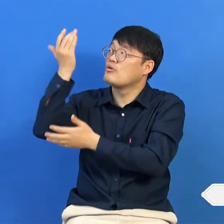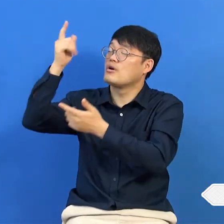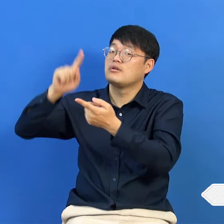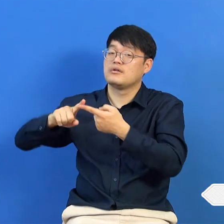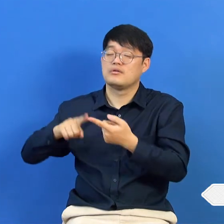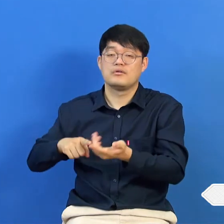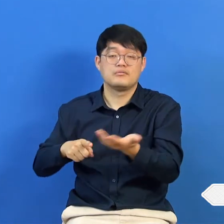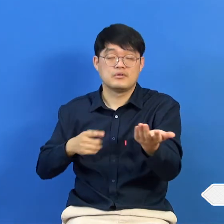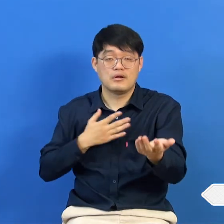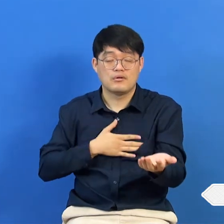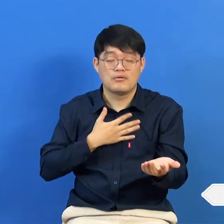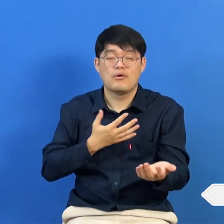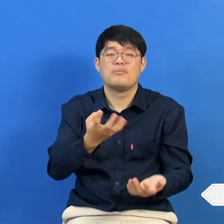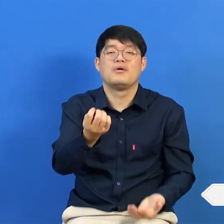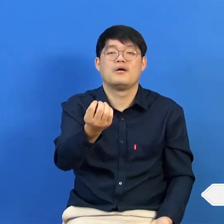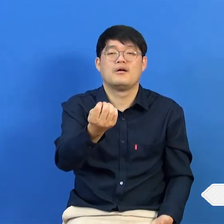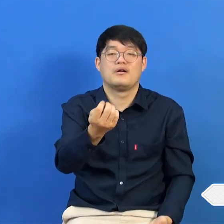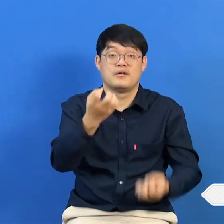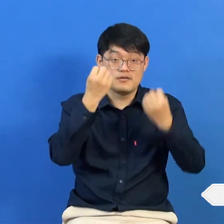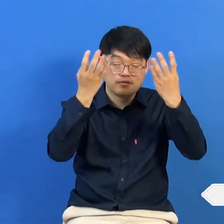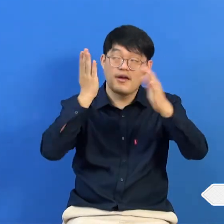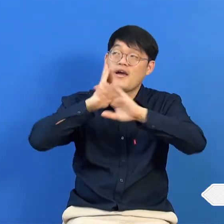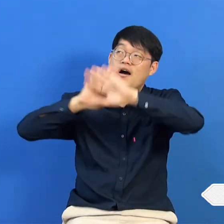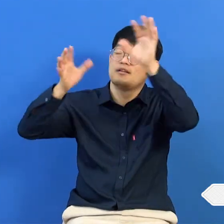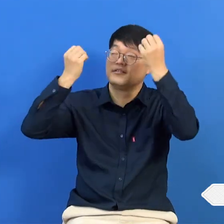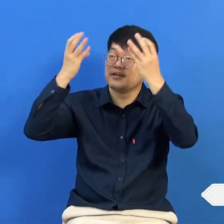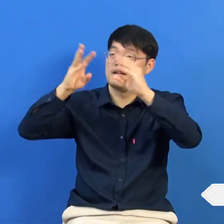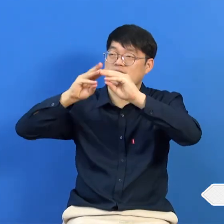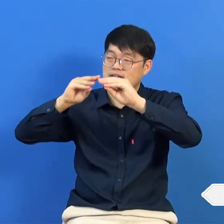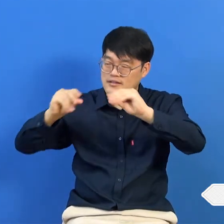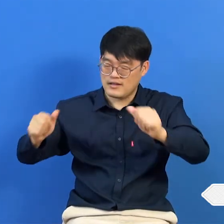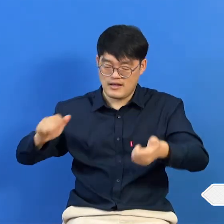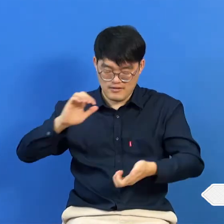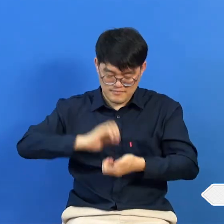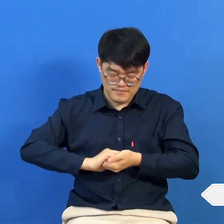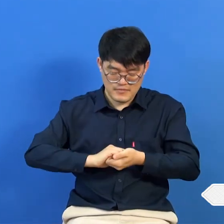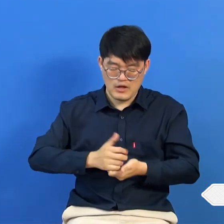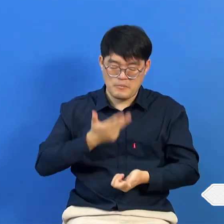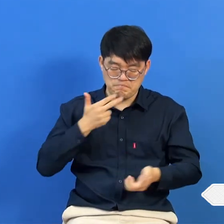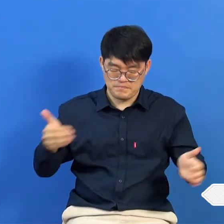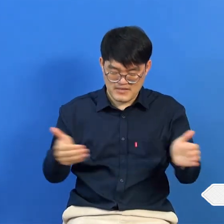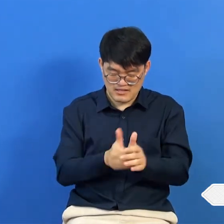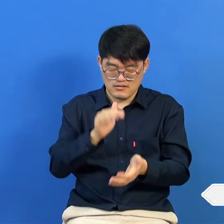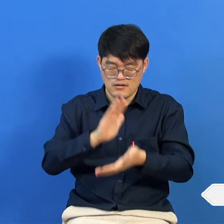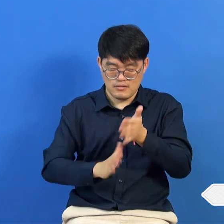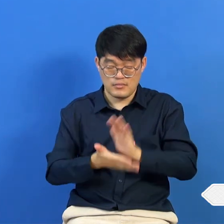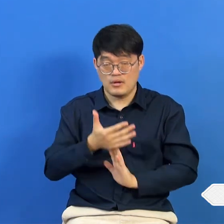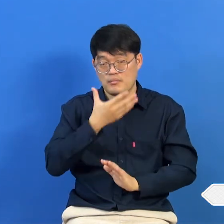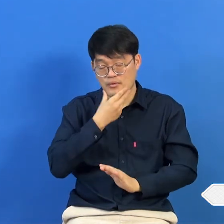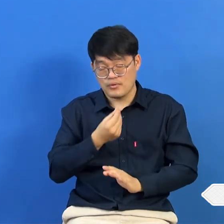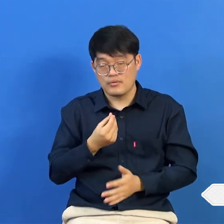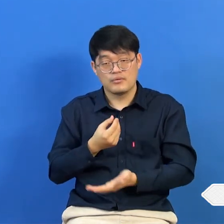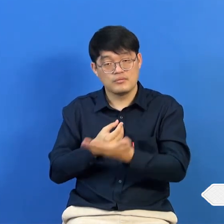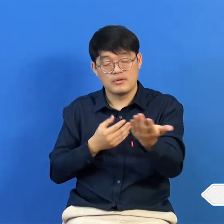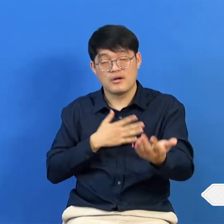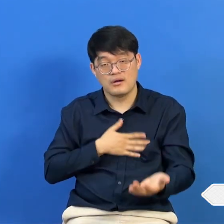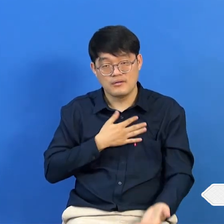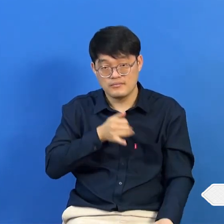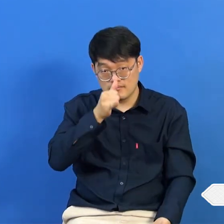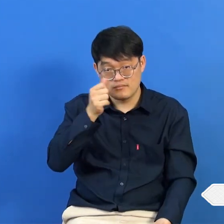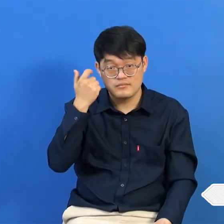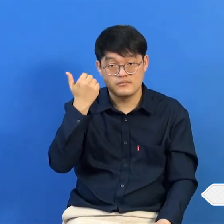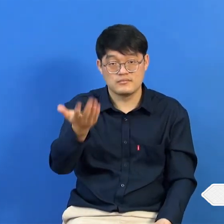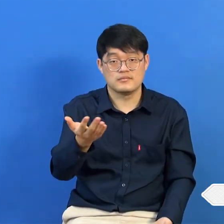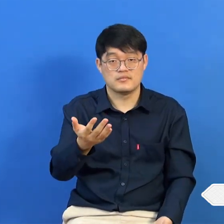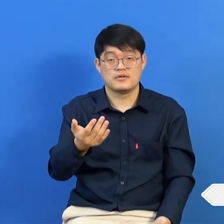새하늘 새 땅의 그 무궁한 복에 대해서 얼마나 알고 계십니까? 목사님들 중에도 천국의 복과